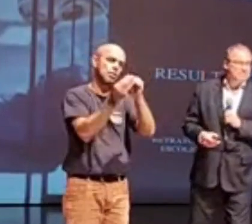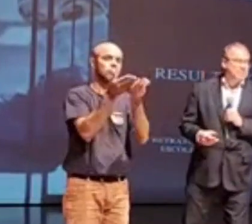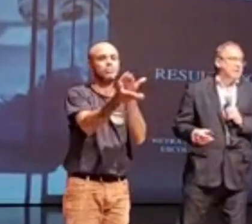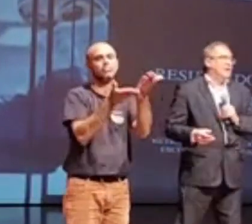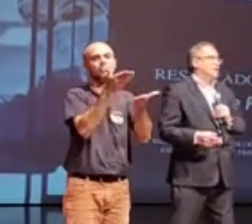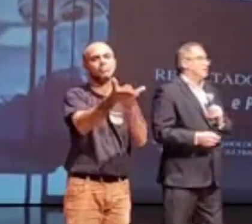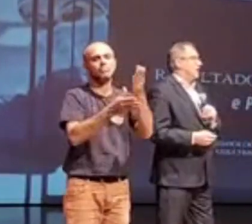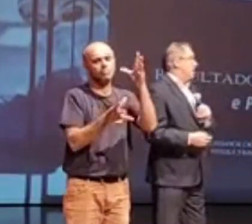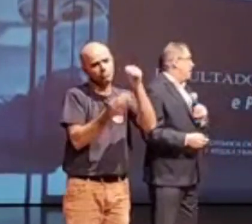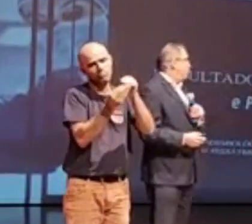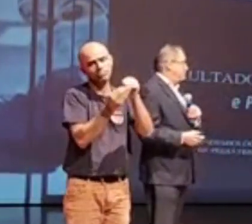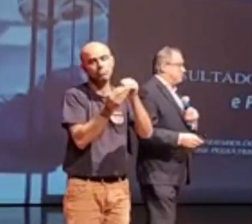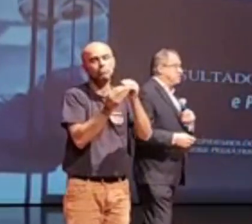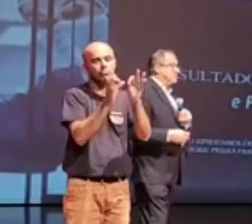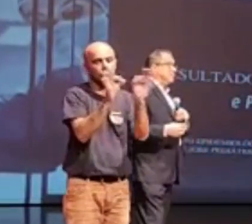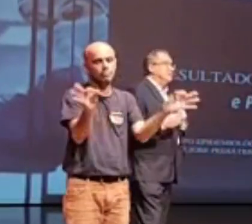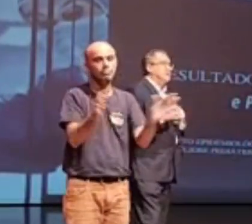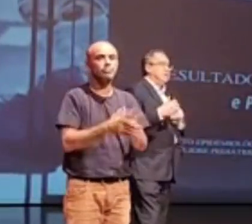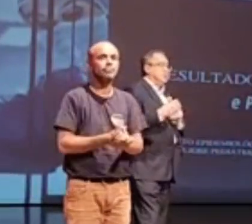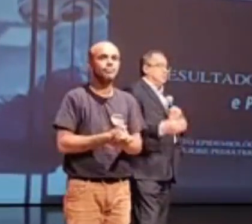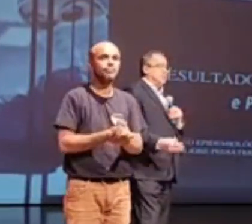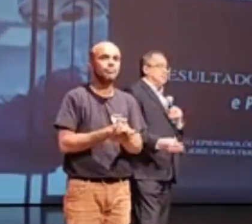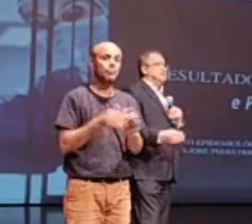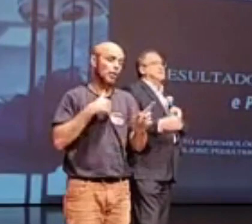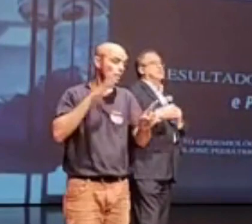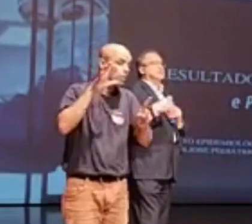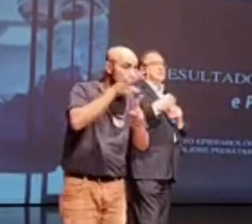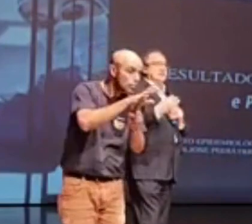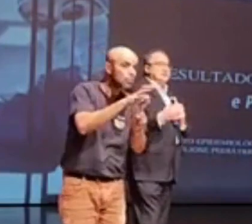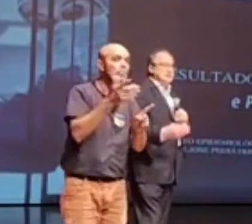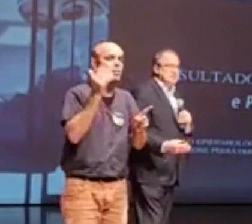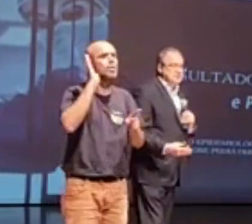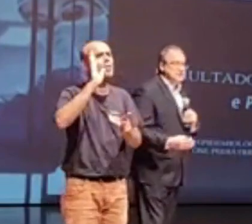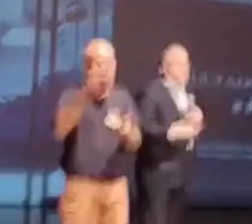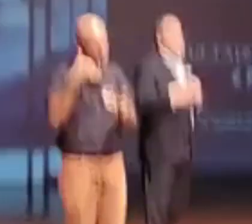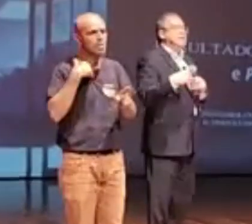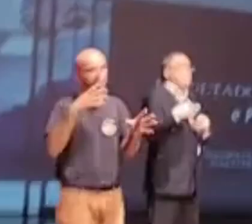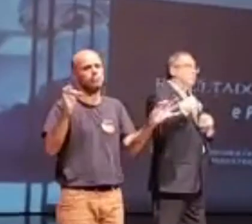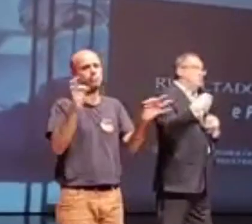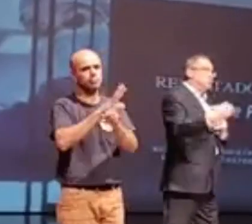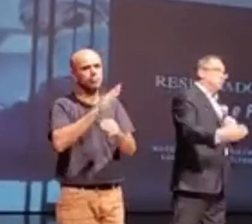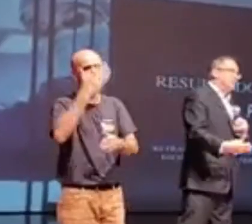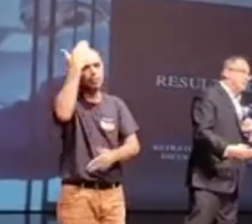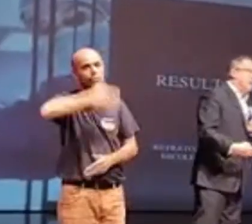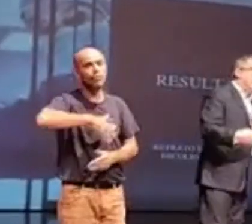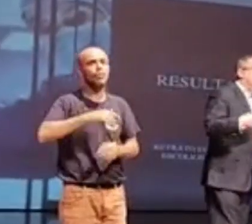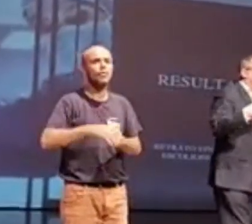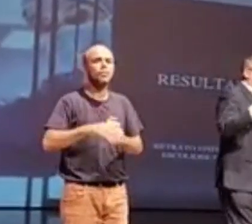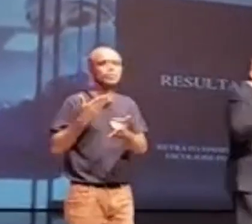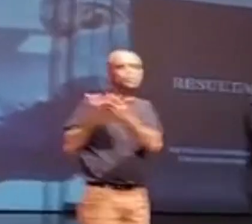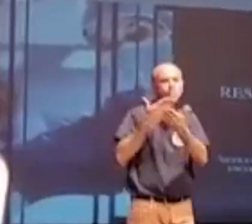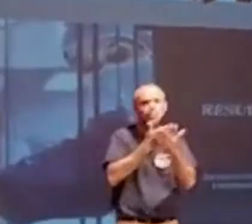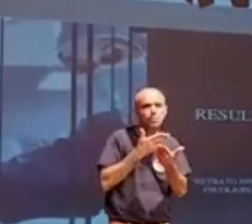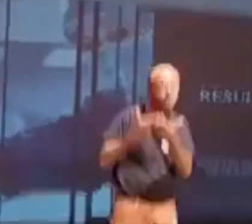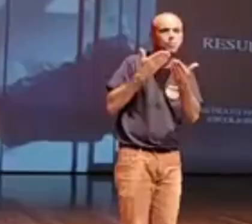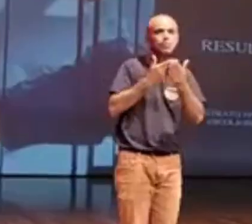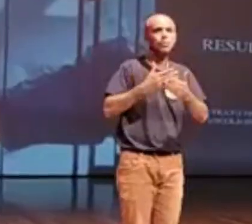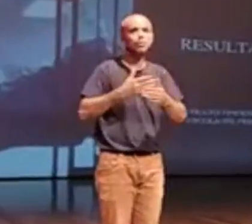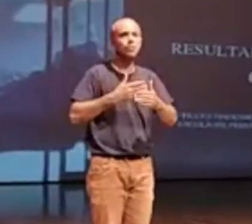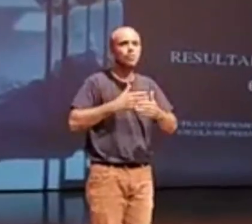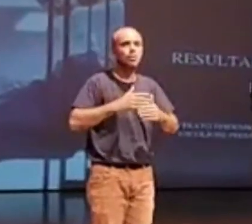tá? Ou seja, são intervenções que já são estabelecidas, que mudam a estrutura natural e de qualidade de